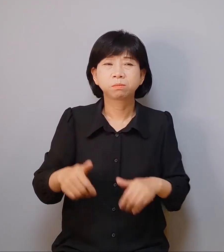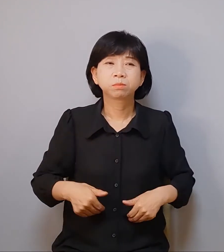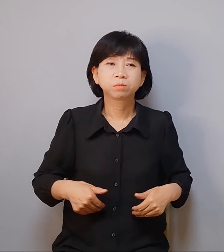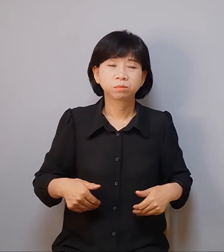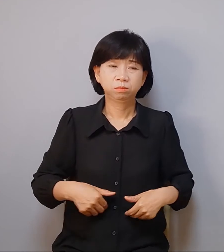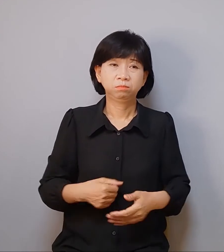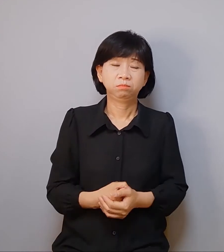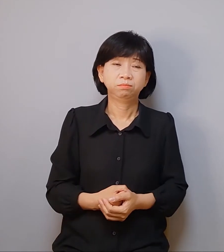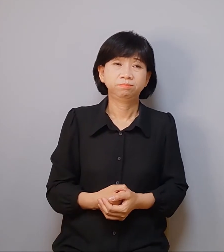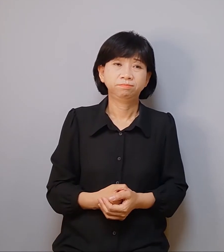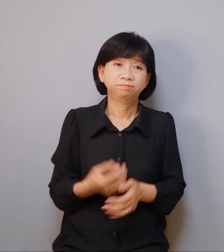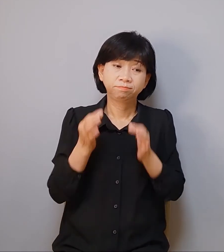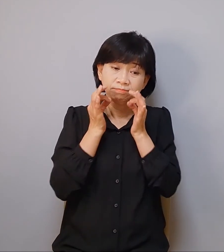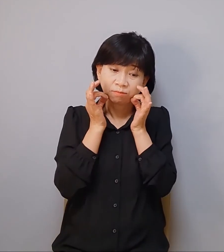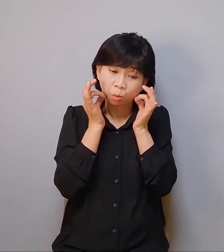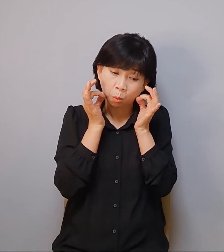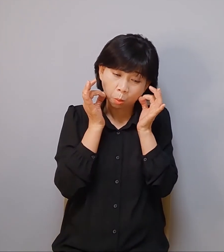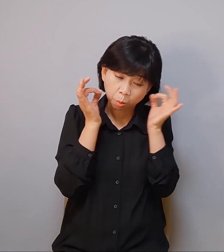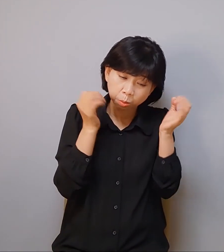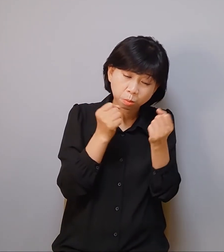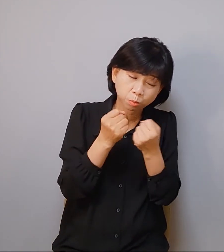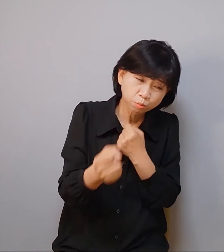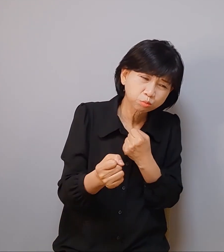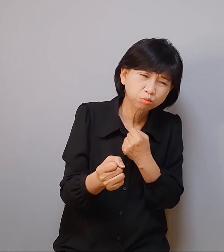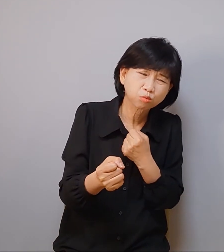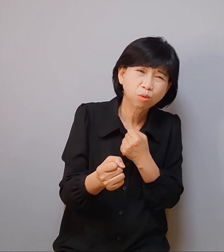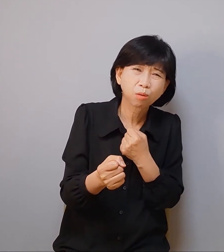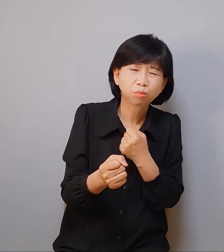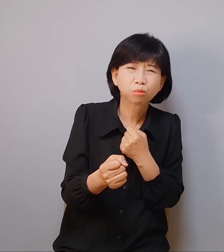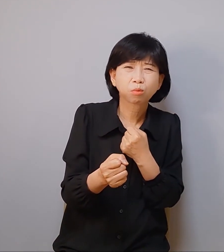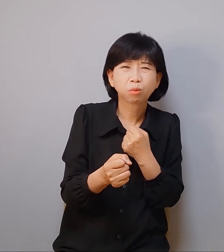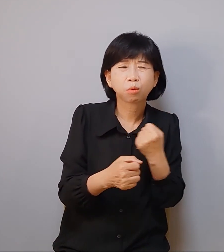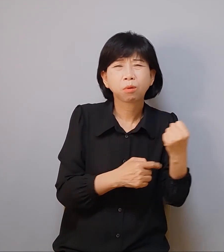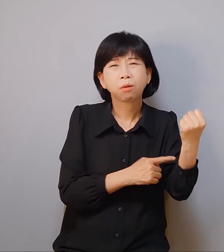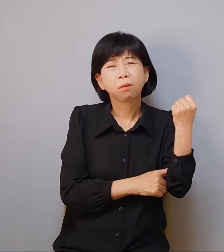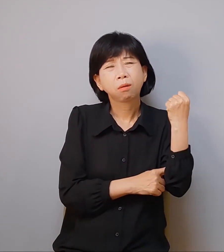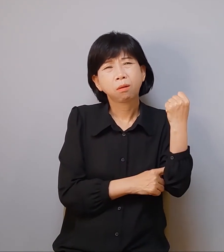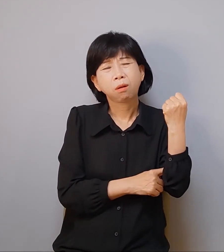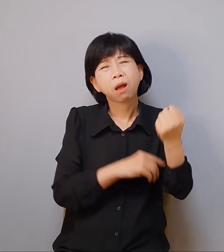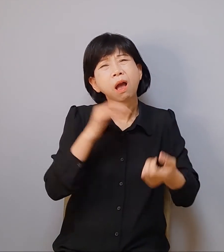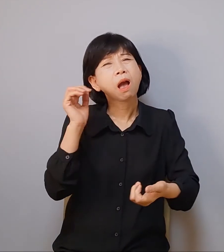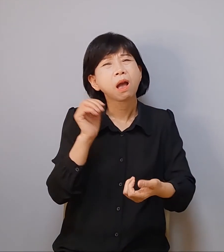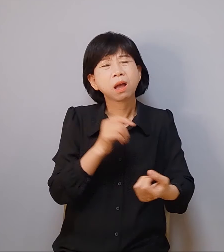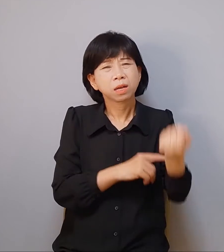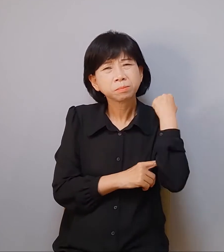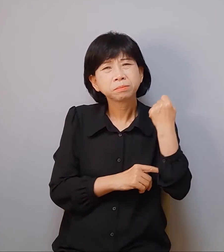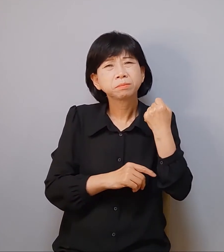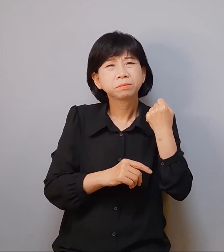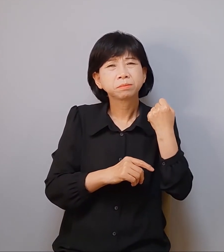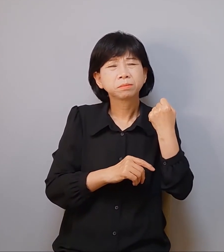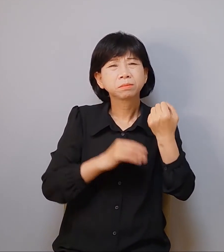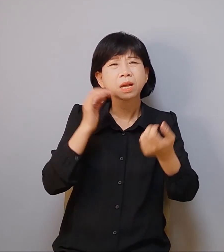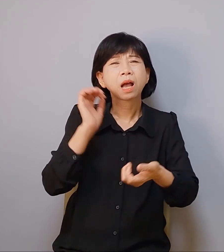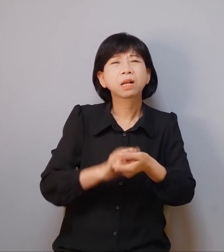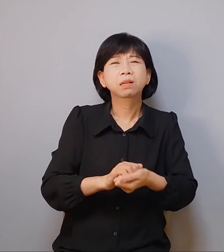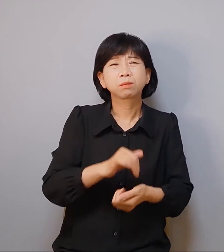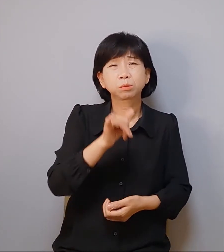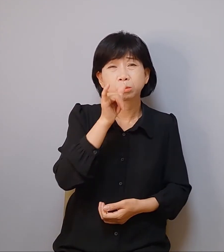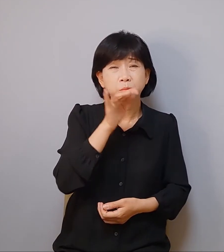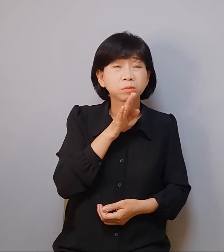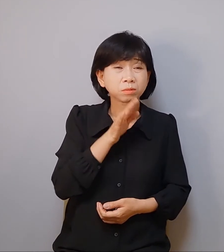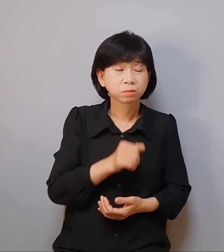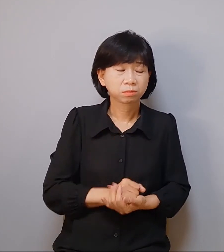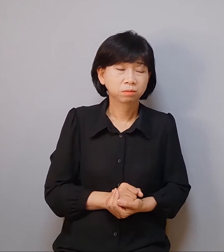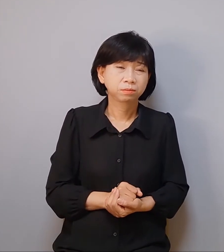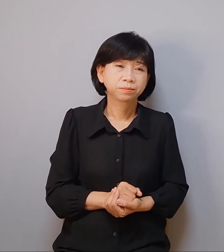무너질 수밖에 없는 것이 사실 우리들입니다. 죄를 지어 심판을 받는 것은 하나님의 선언입니다. 로마서 3장에